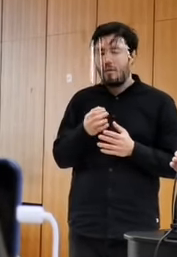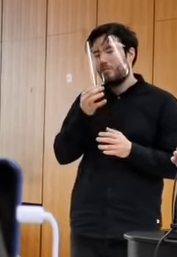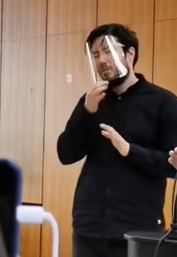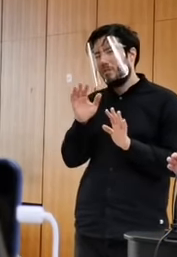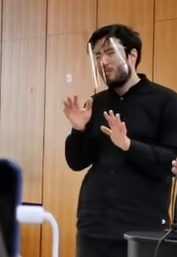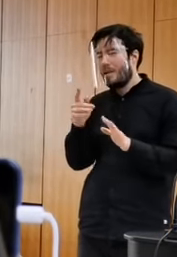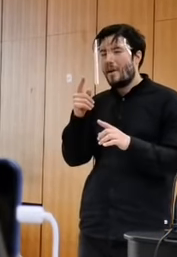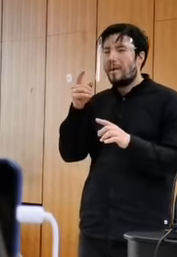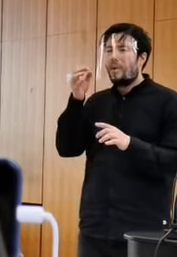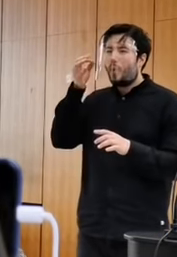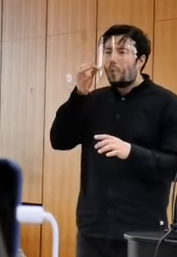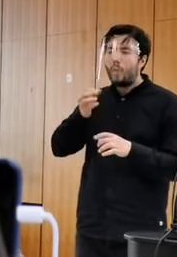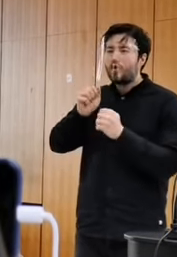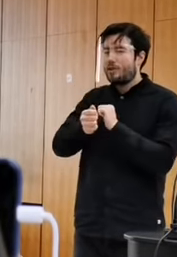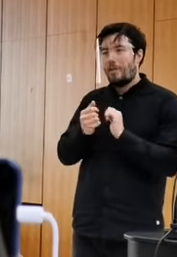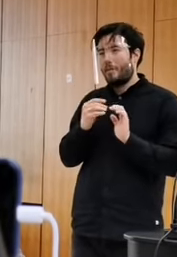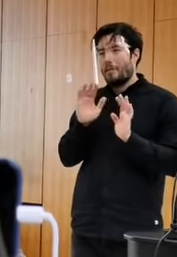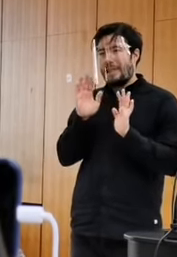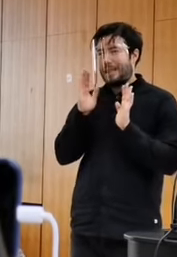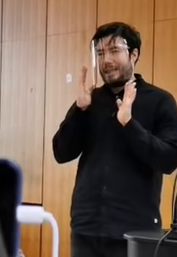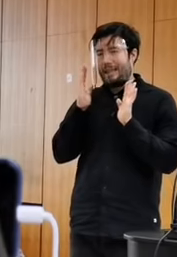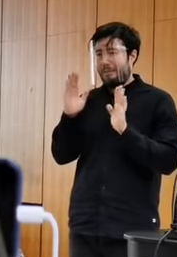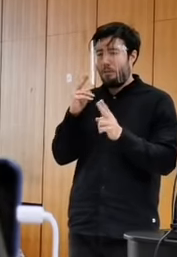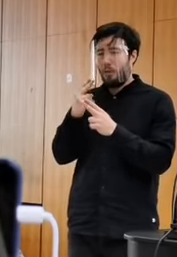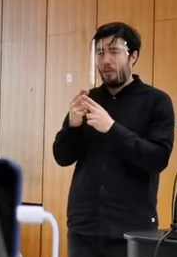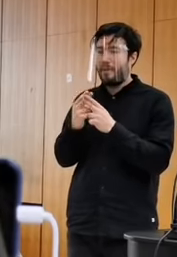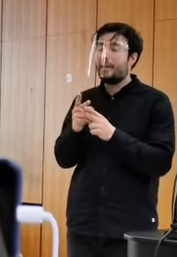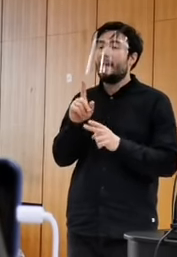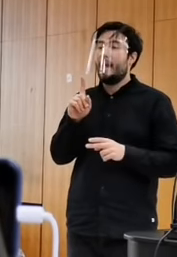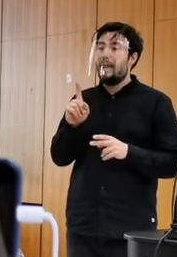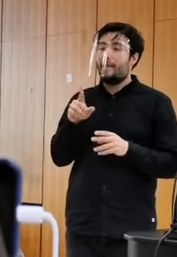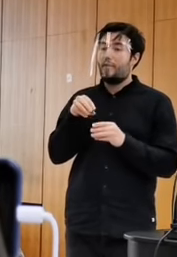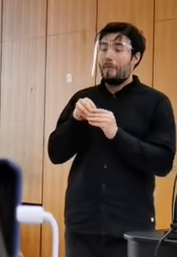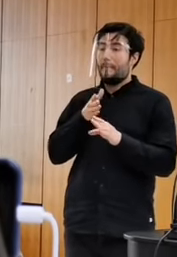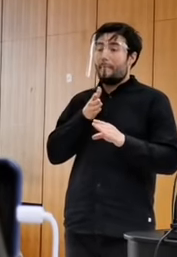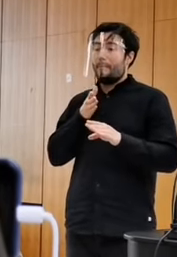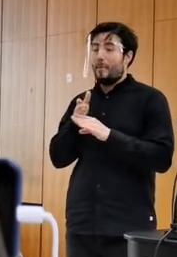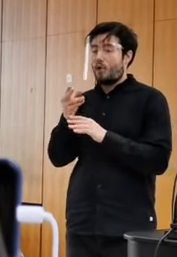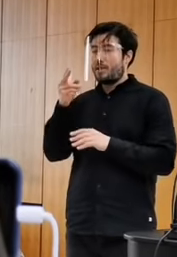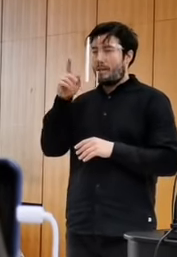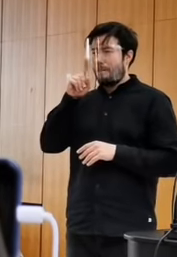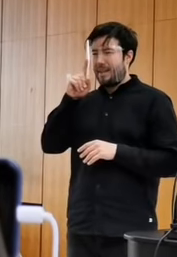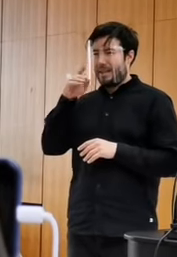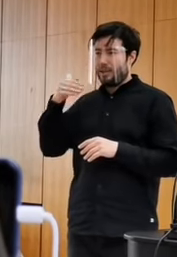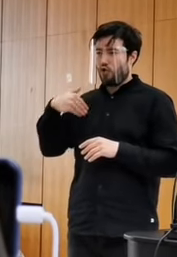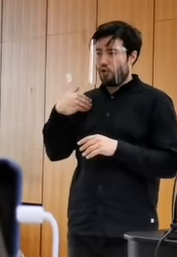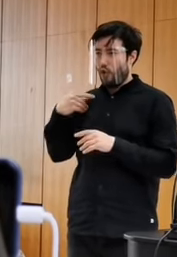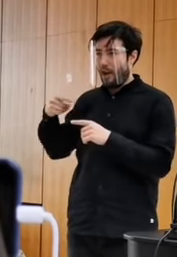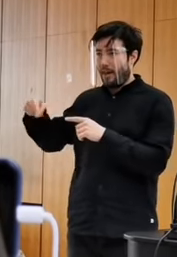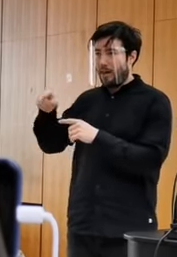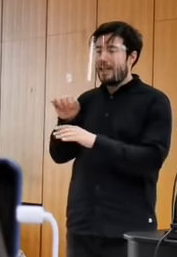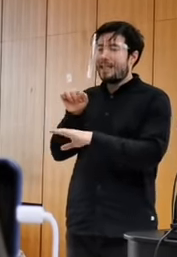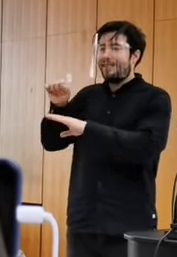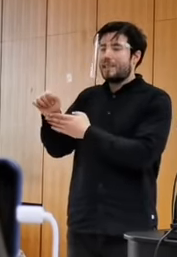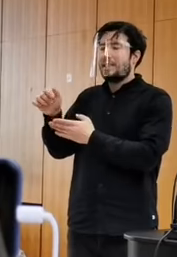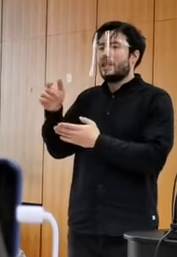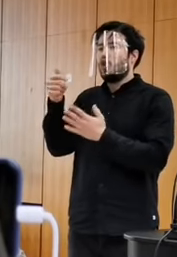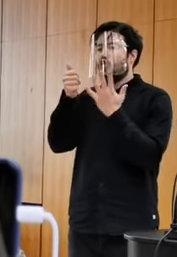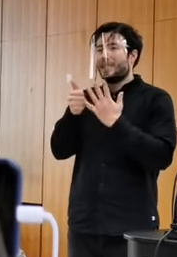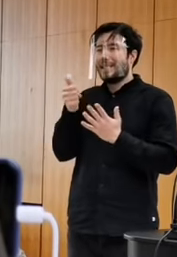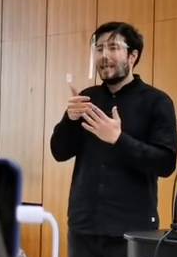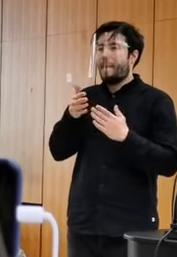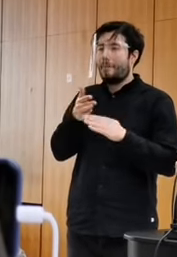nebudem vedieť z hlavy odpovedať, ale v rámci pomoci materských škôl, kde sa investovalo 60 miliónov, aby sa podporilo